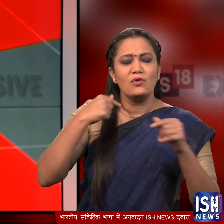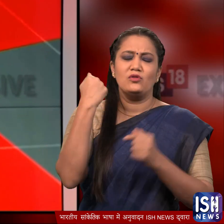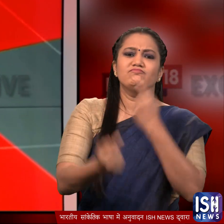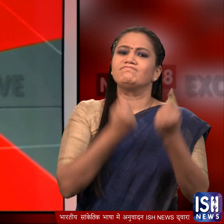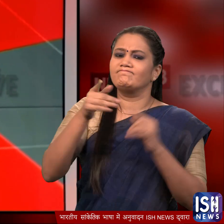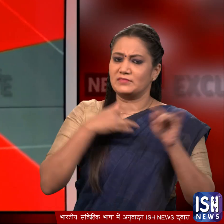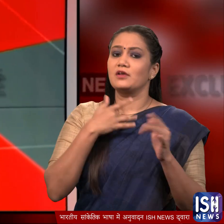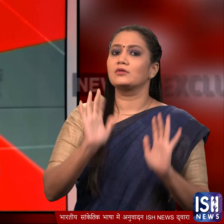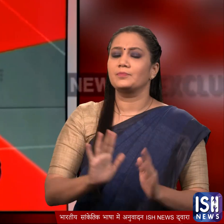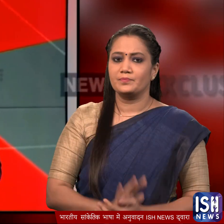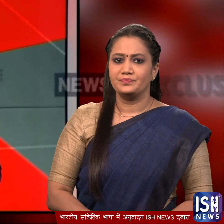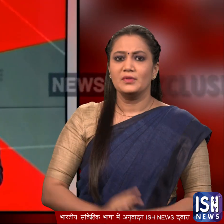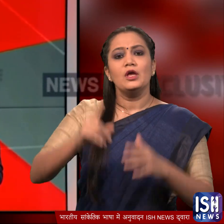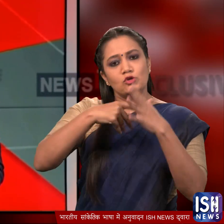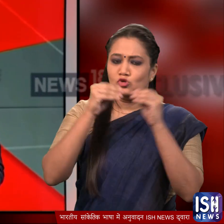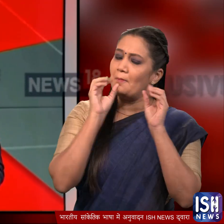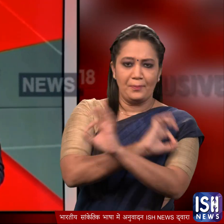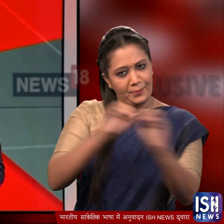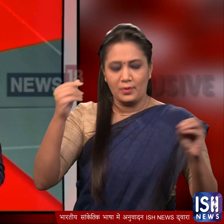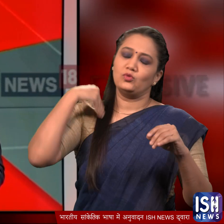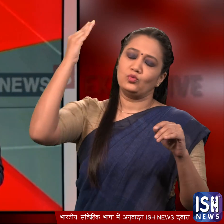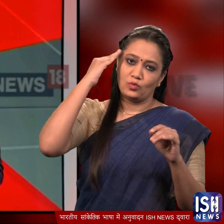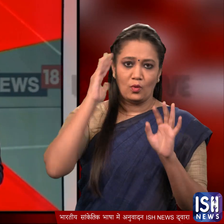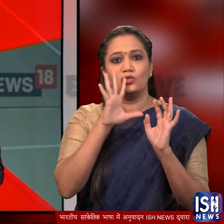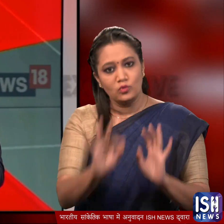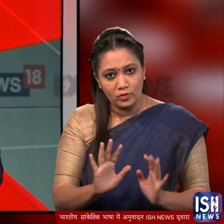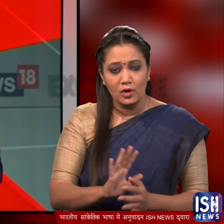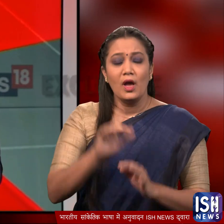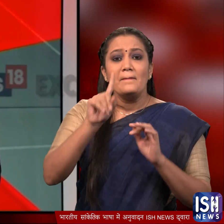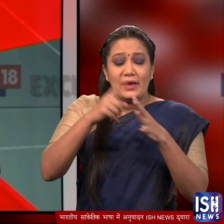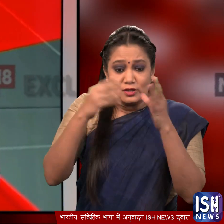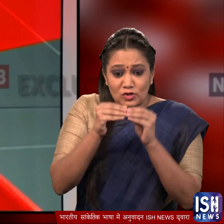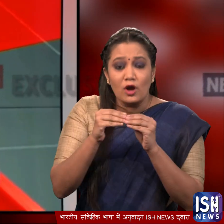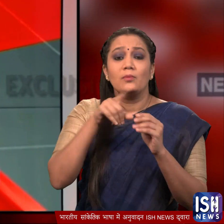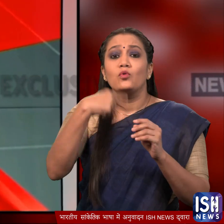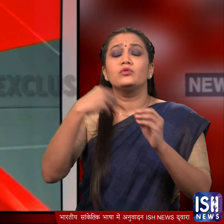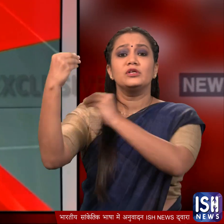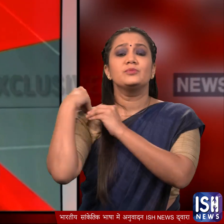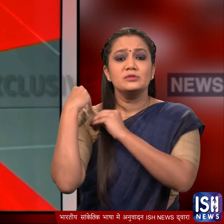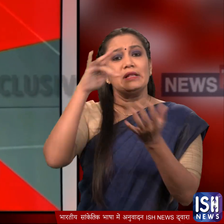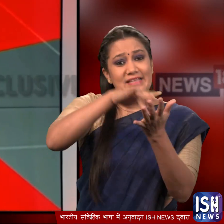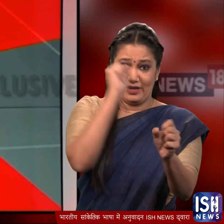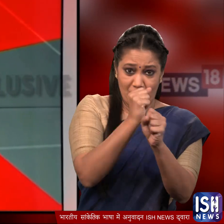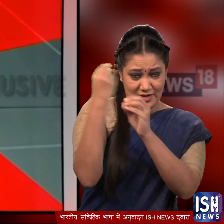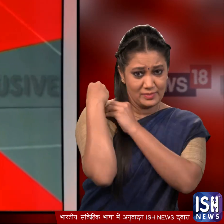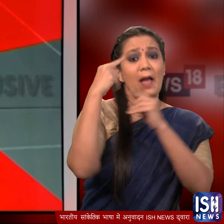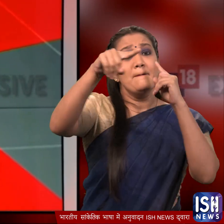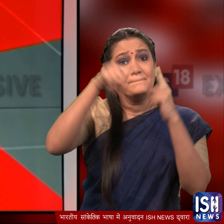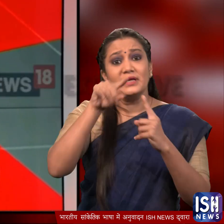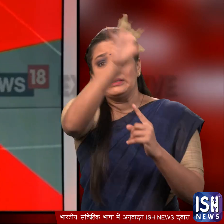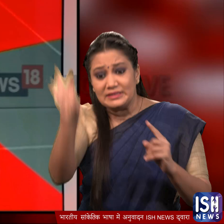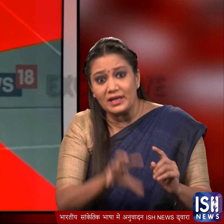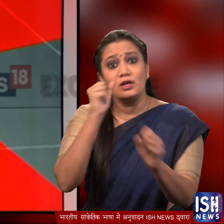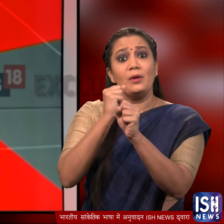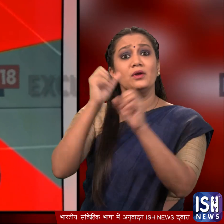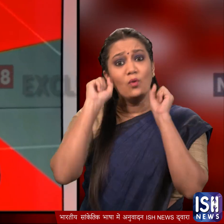सबको राजनीति की बू आ रही। रोजगार का संकट है, इसमें कोई दो राय नहीं है, लेकिन रोजगार पैदा करने की जितनी जिम्मेदारी केंद्र सरकार की है